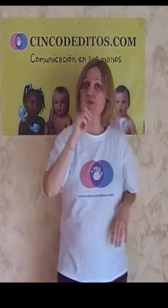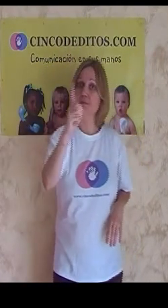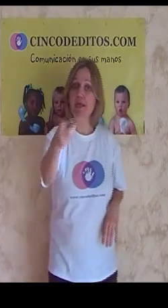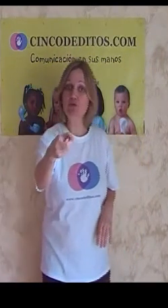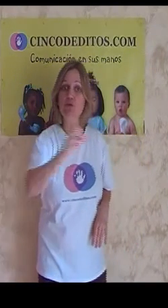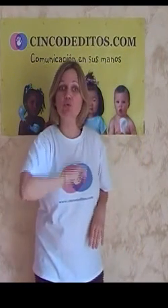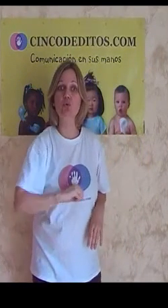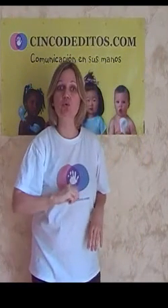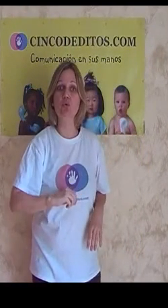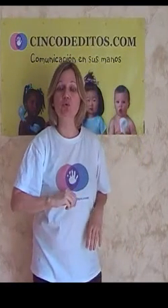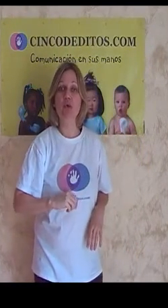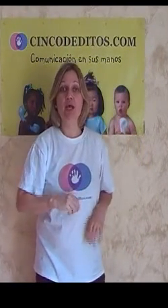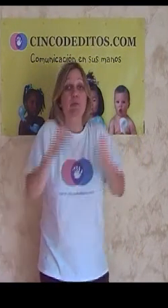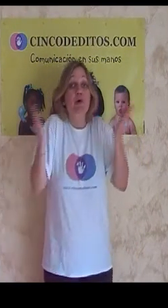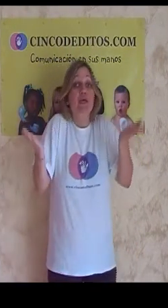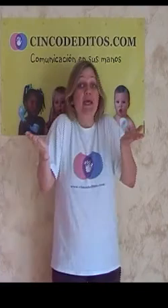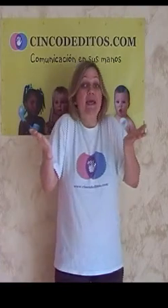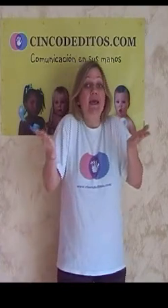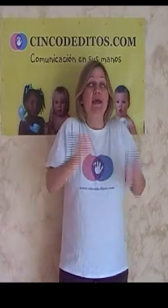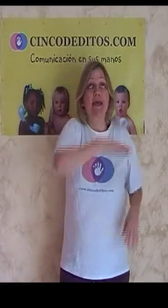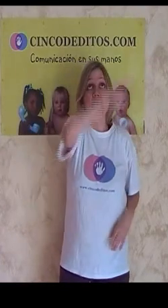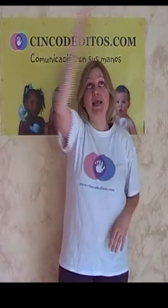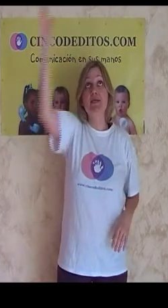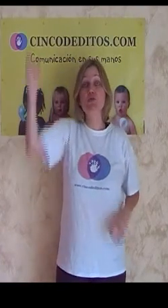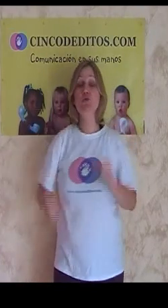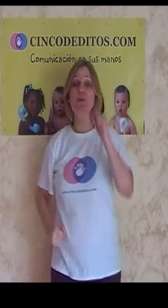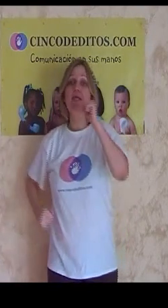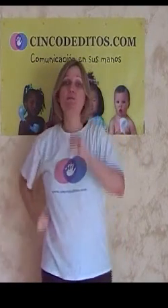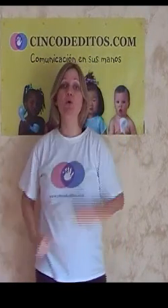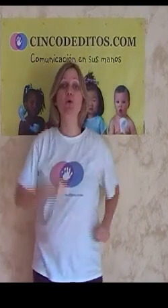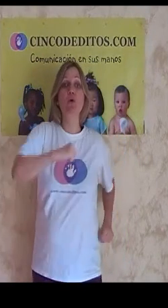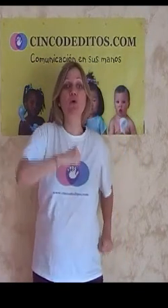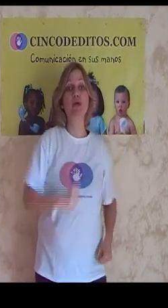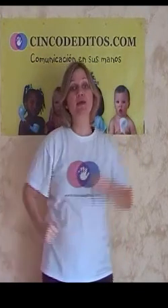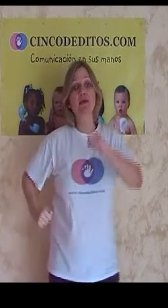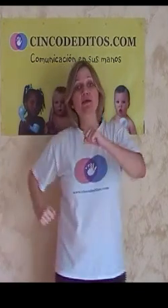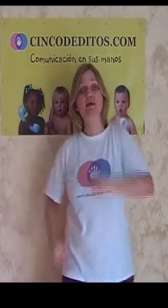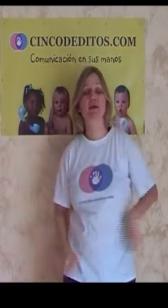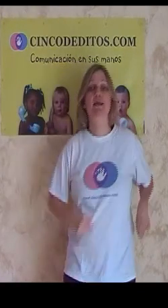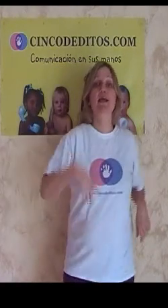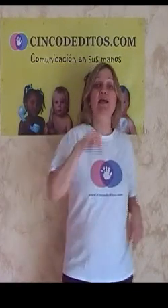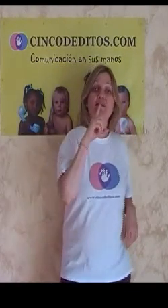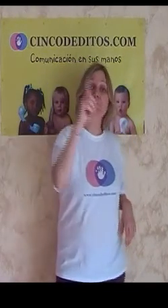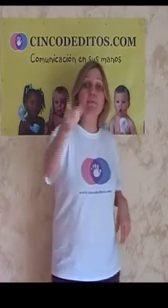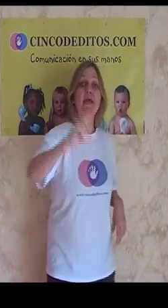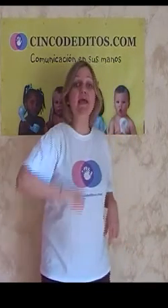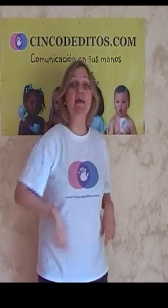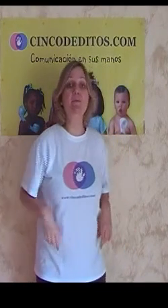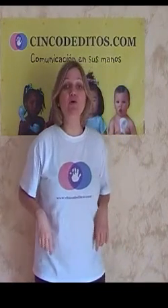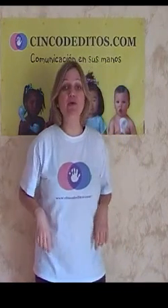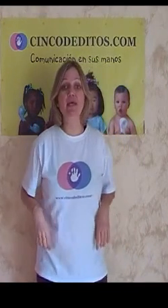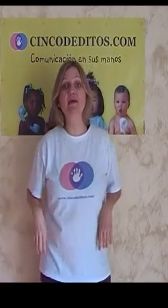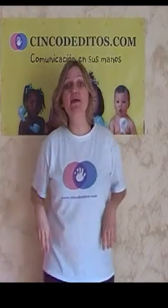dime tú, ¿por qué en las nubes voy? Dime por qué